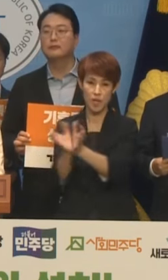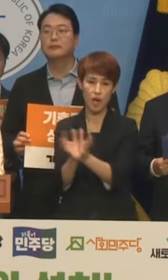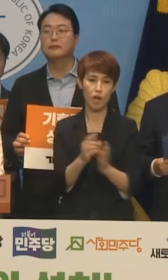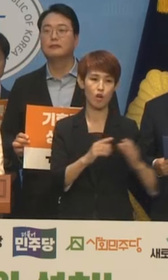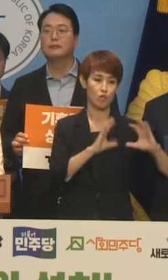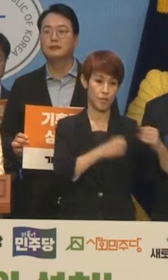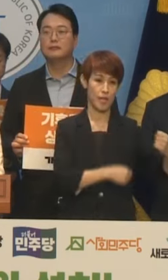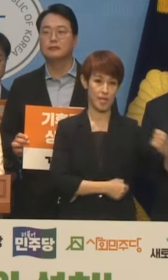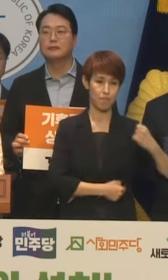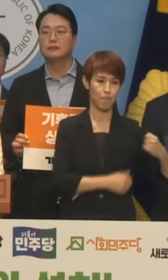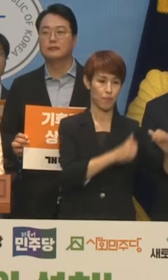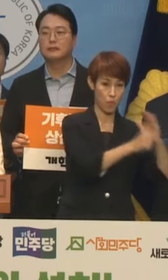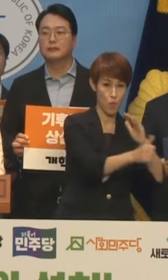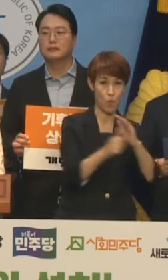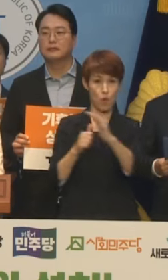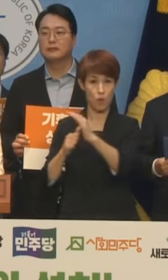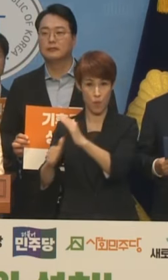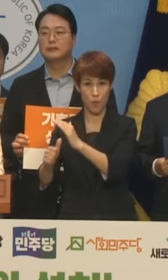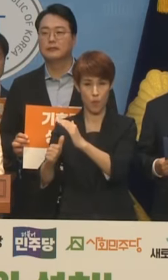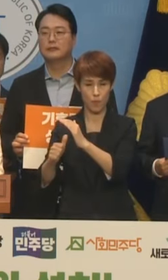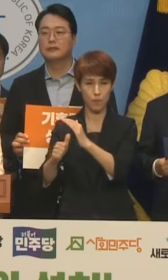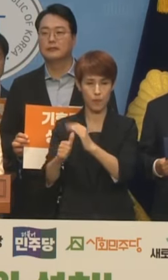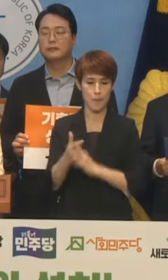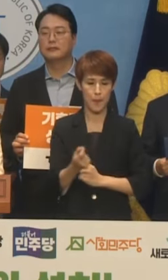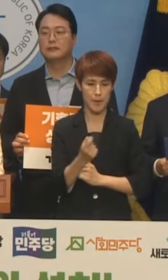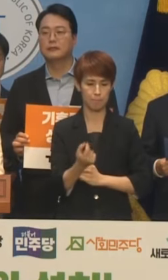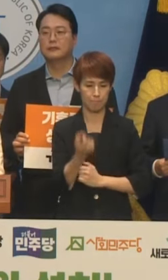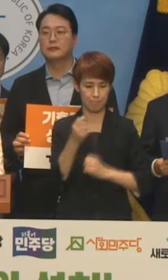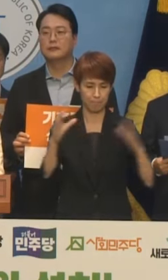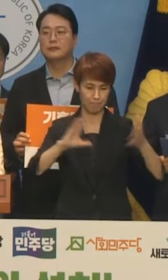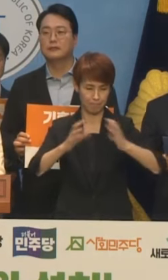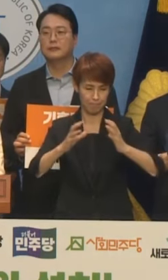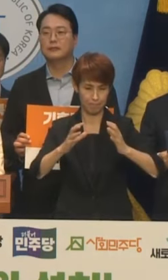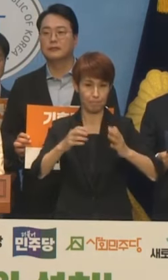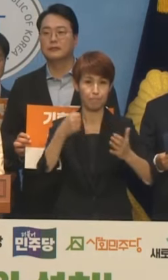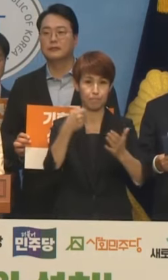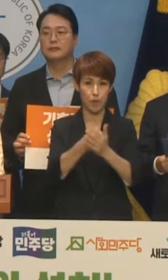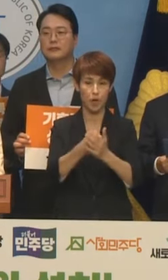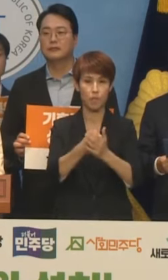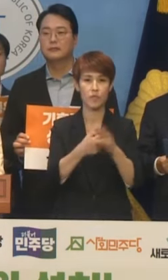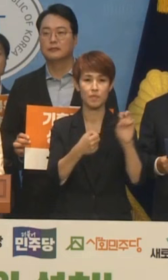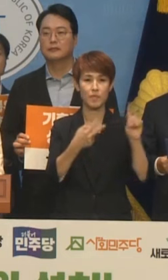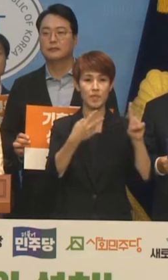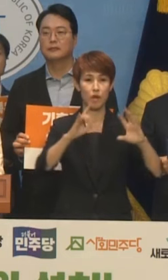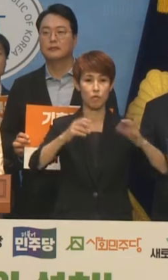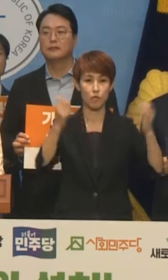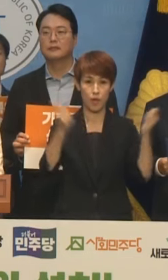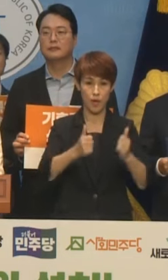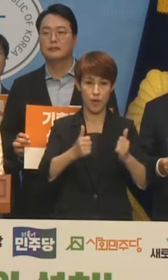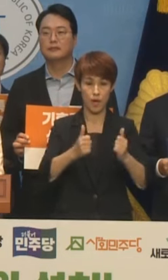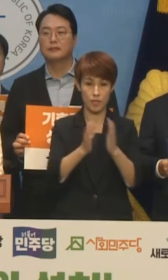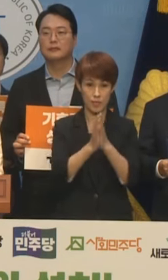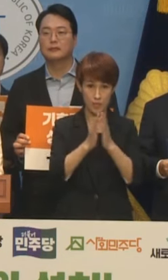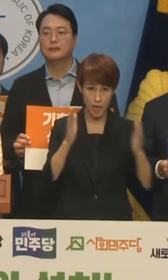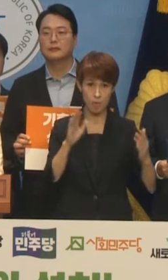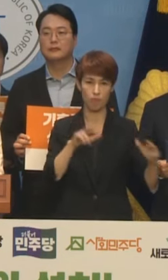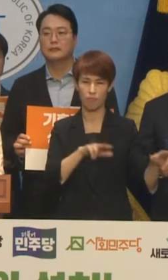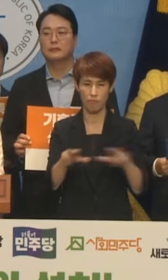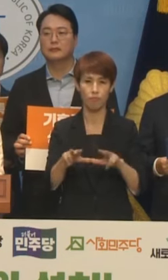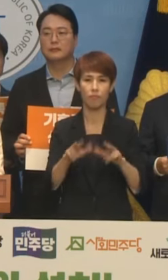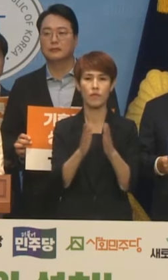더불어민주당의 원내대표께서 조속히 협의하여 22대 국회가 개원하는 즉시 이행될 수 있도록